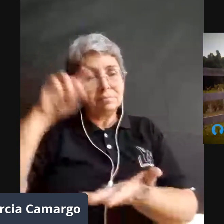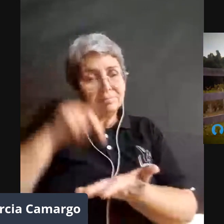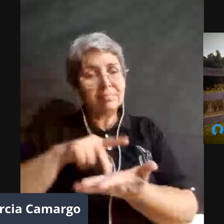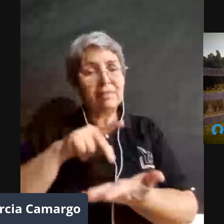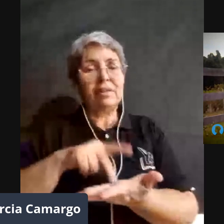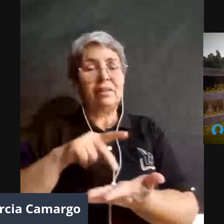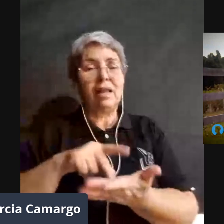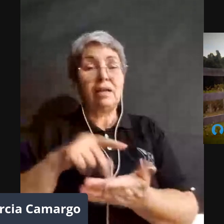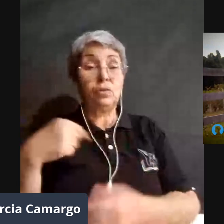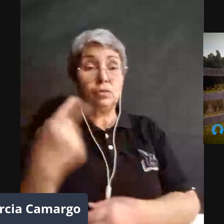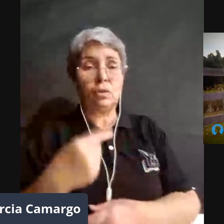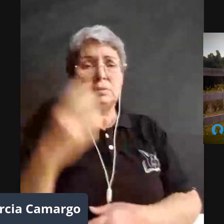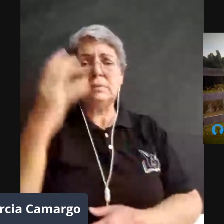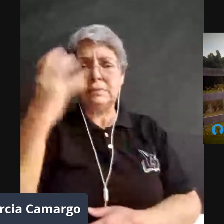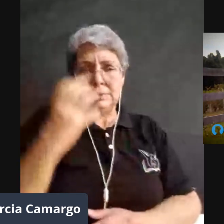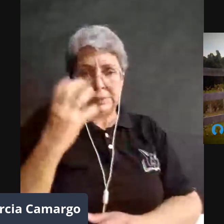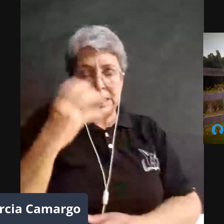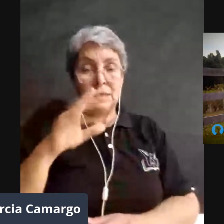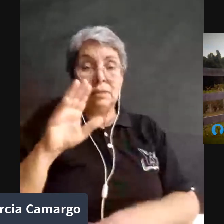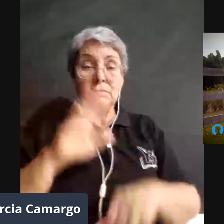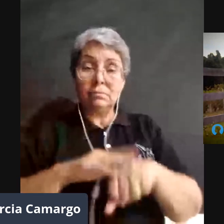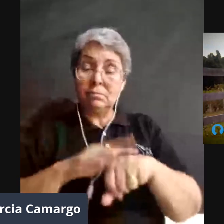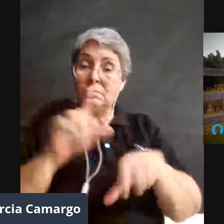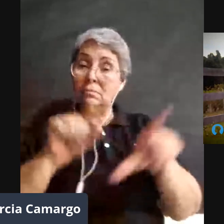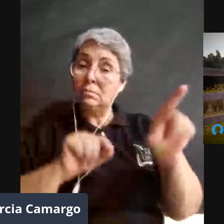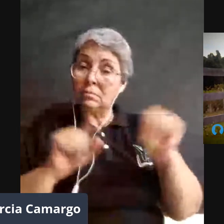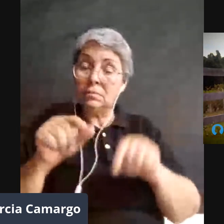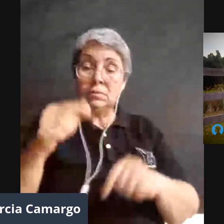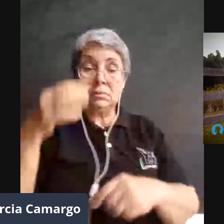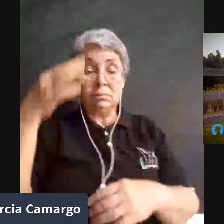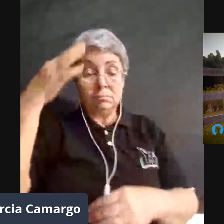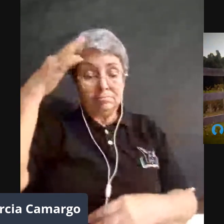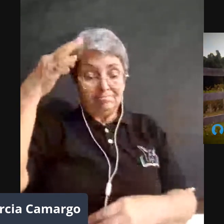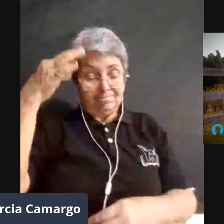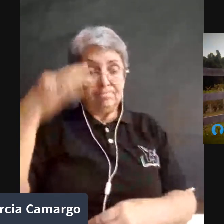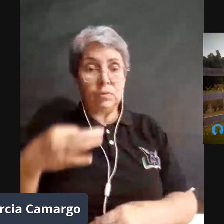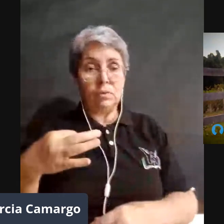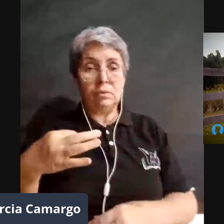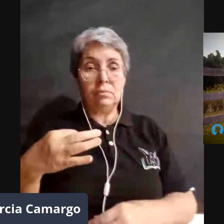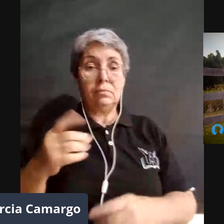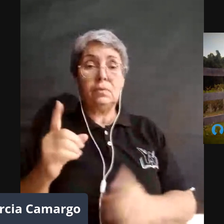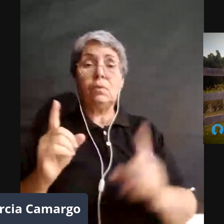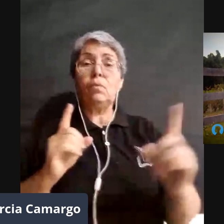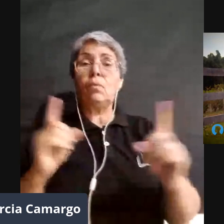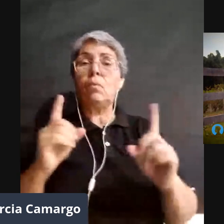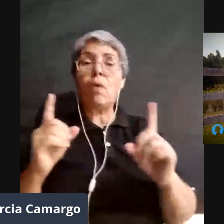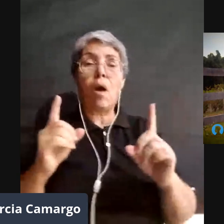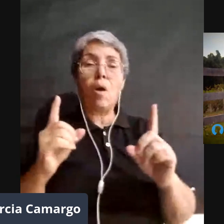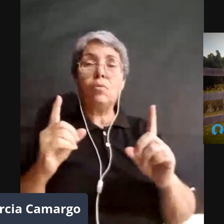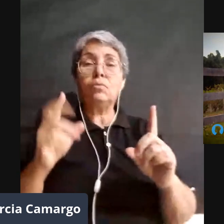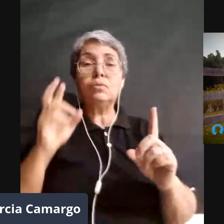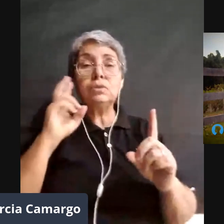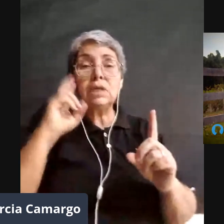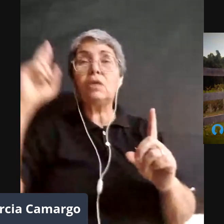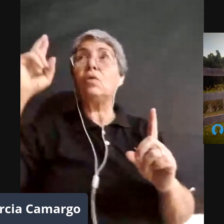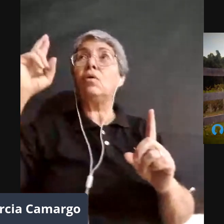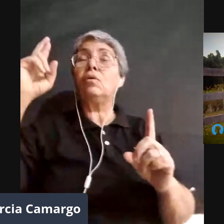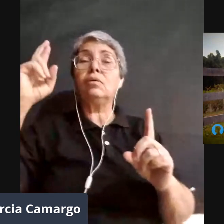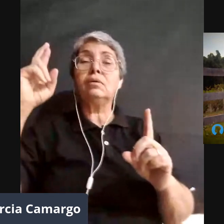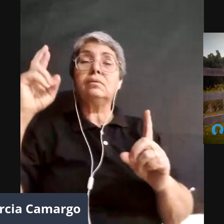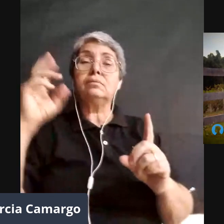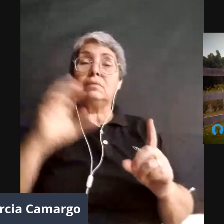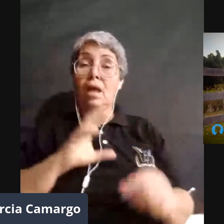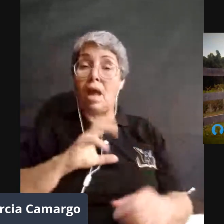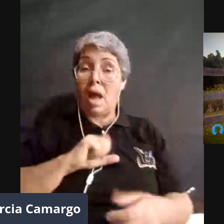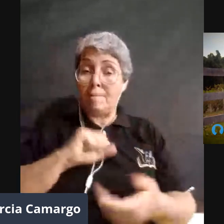fazer. Devoção completa, ou a um Senhor ou ao outro. Amar a verdade,